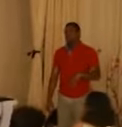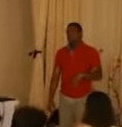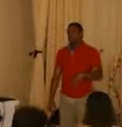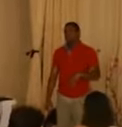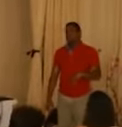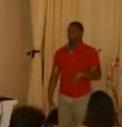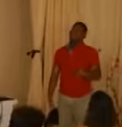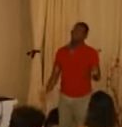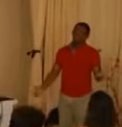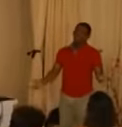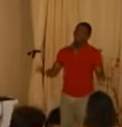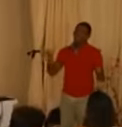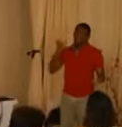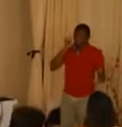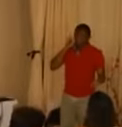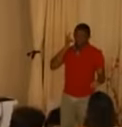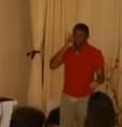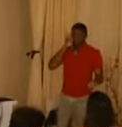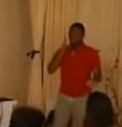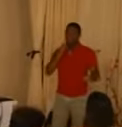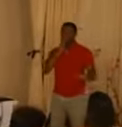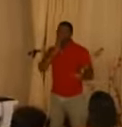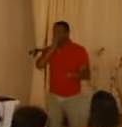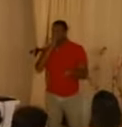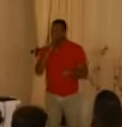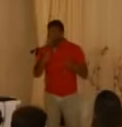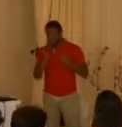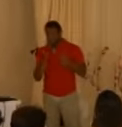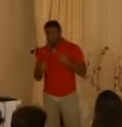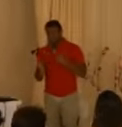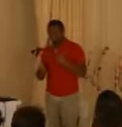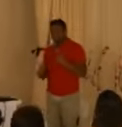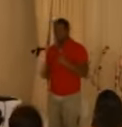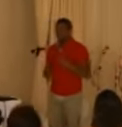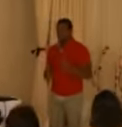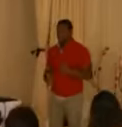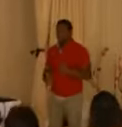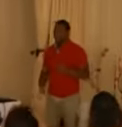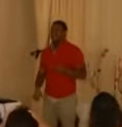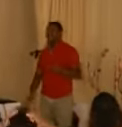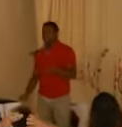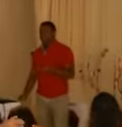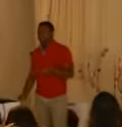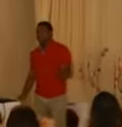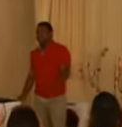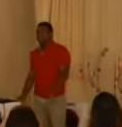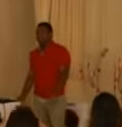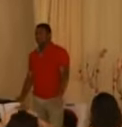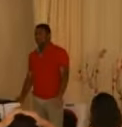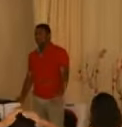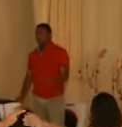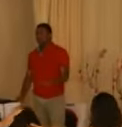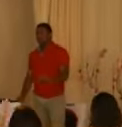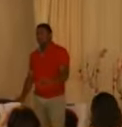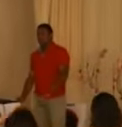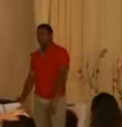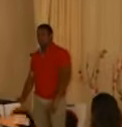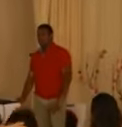surdos possam também fazer parte deste grande projeto do Reino de Deus que está entre nós. Isso é a sua